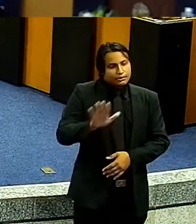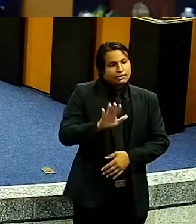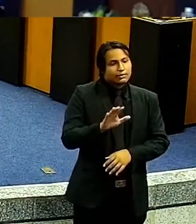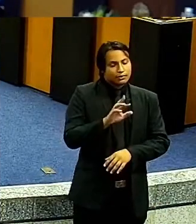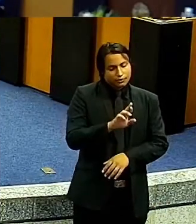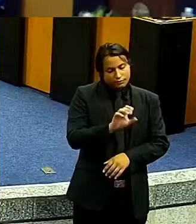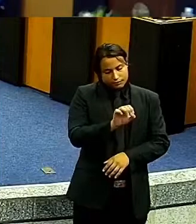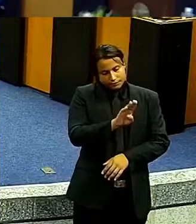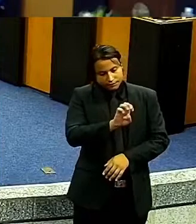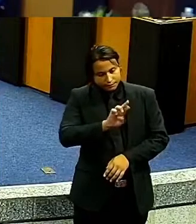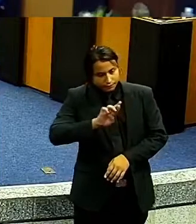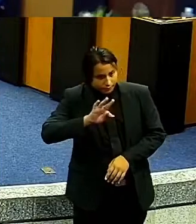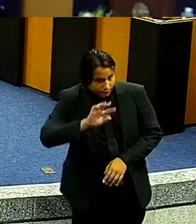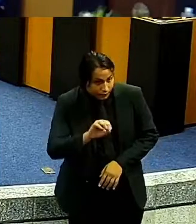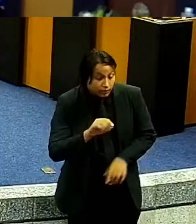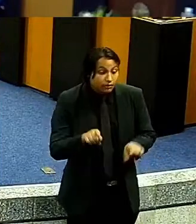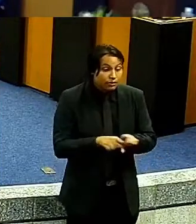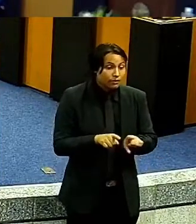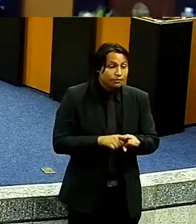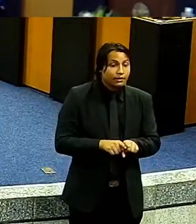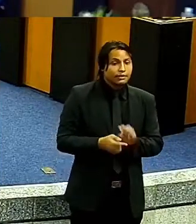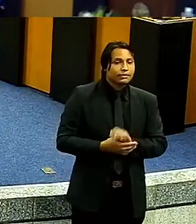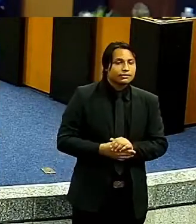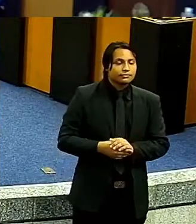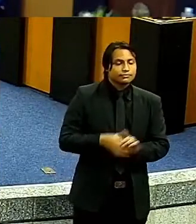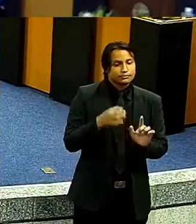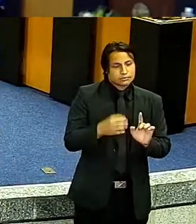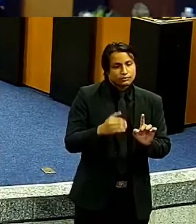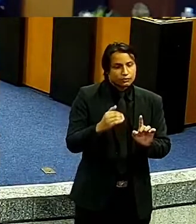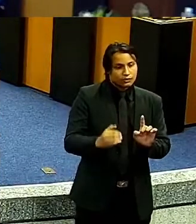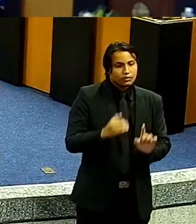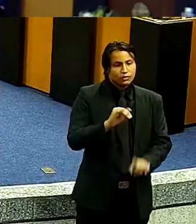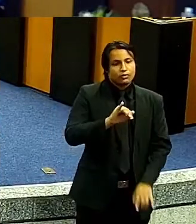Veloso o Desembargador luí Gonzaga